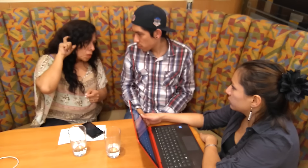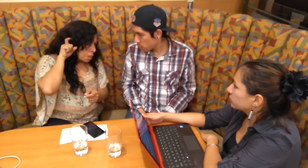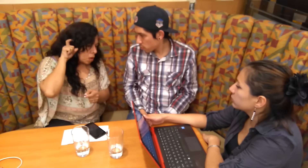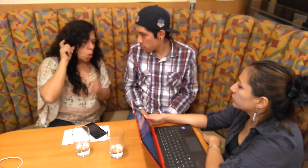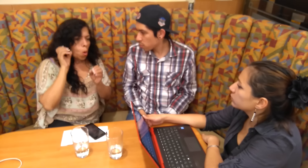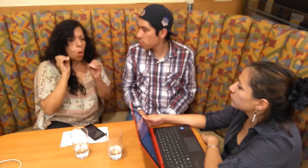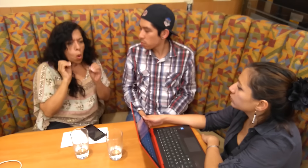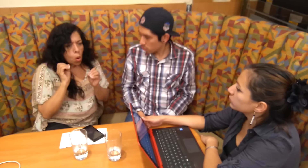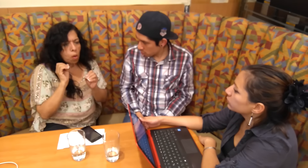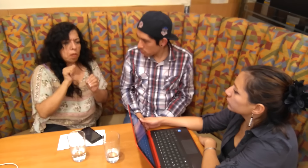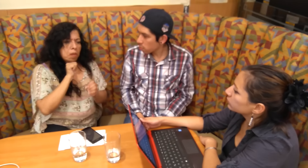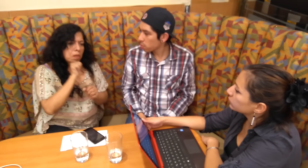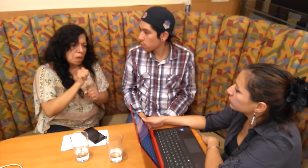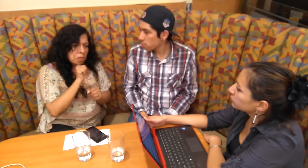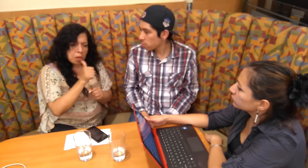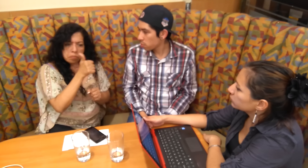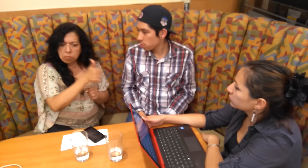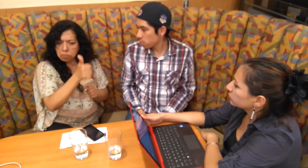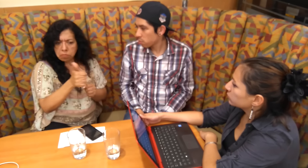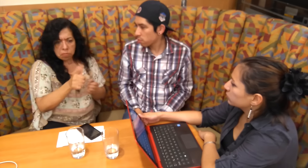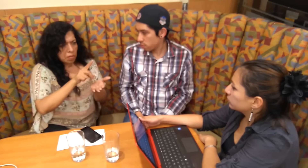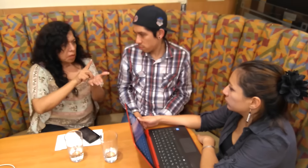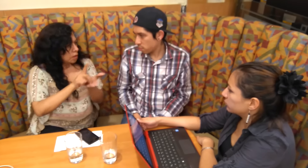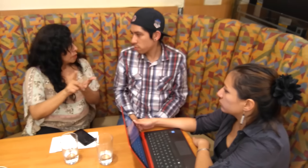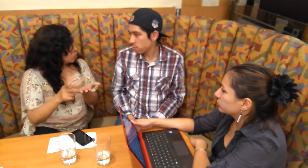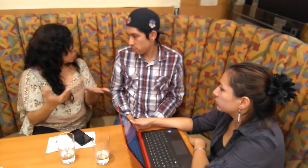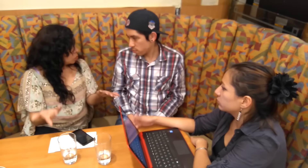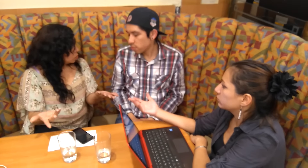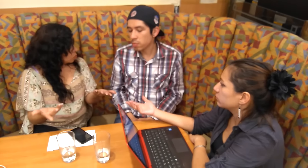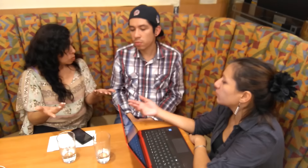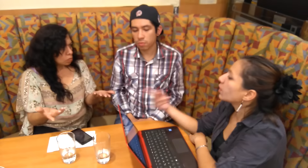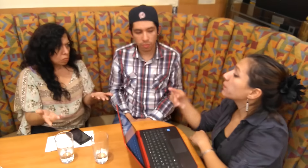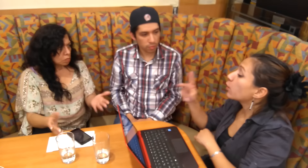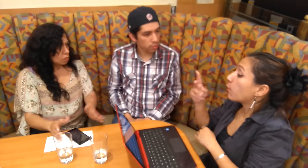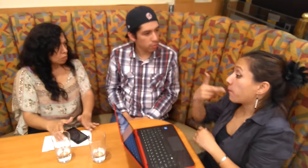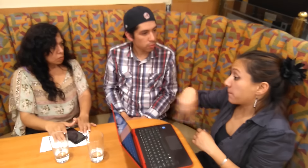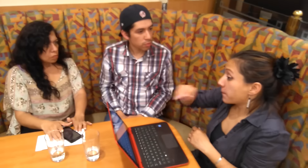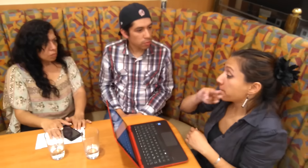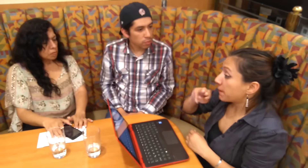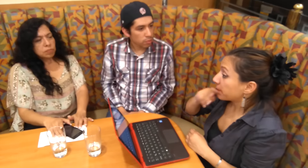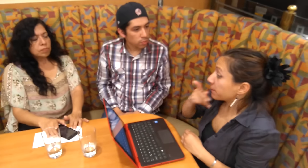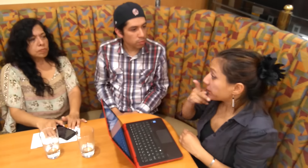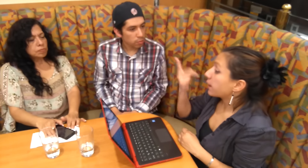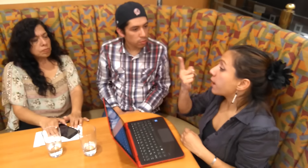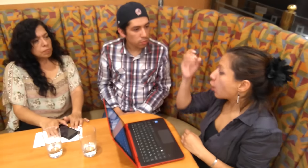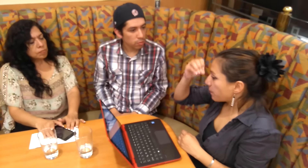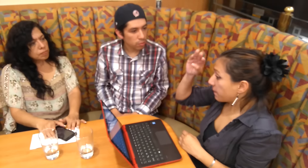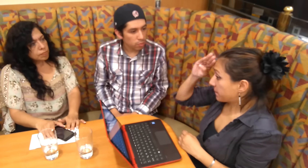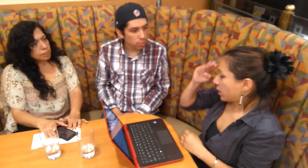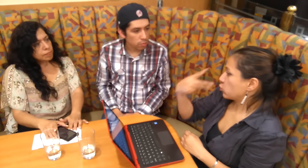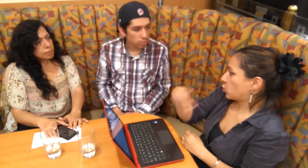aceptar el auxiliar o el implante coclear, es decisión de cada uno. Además, los